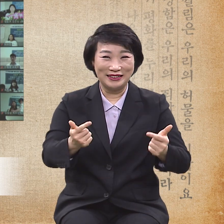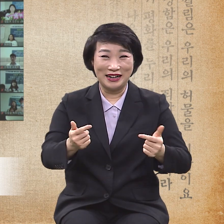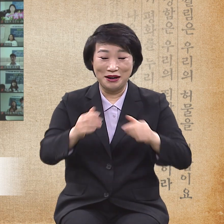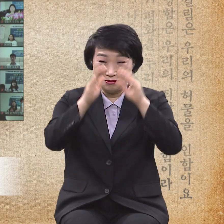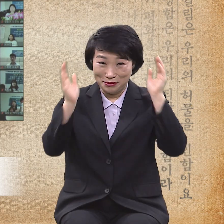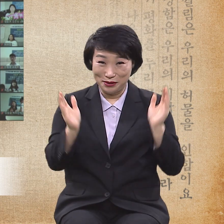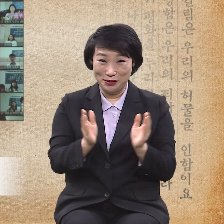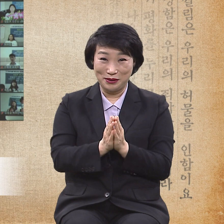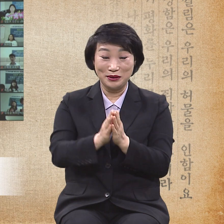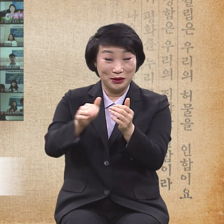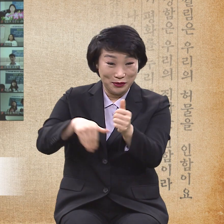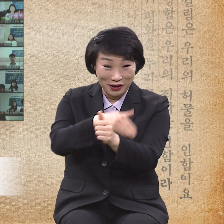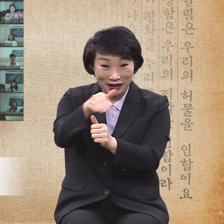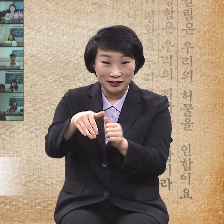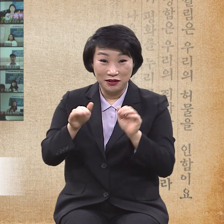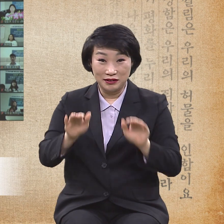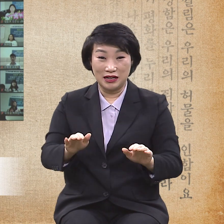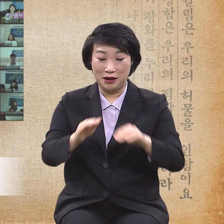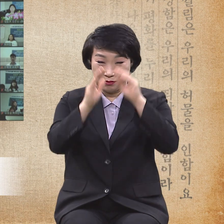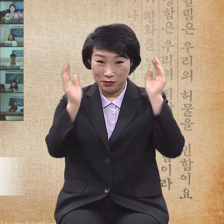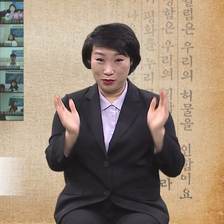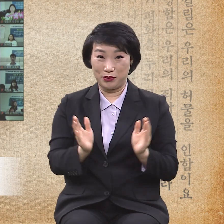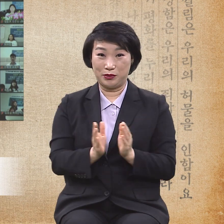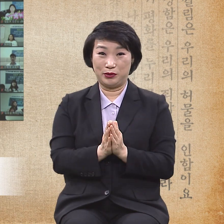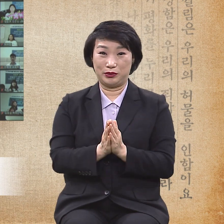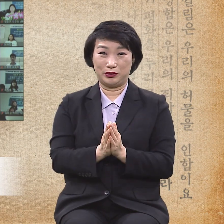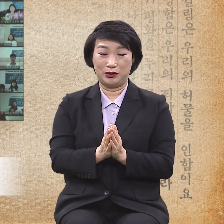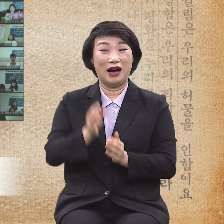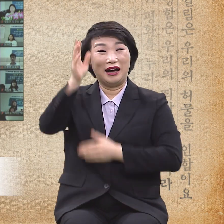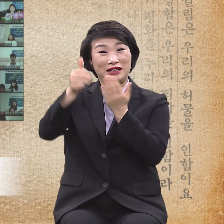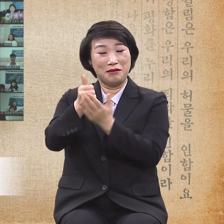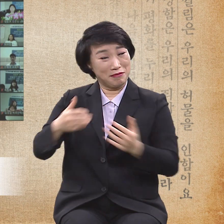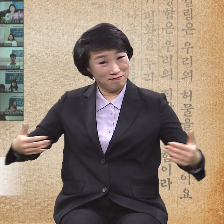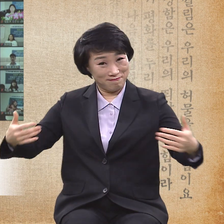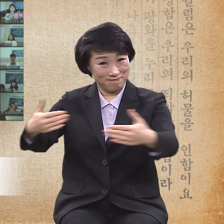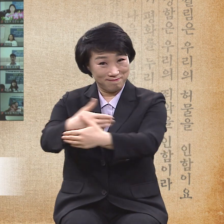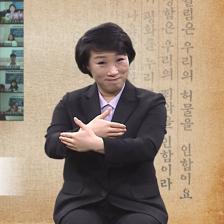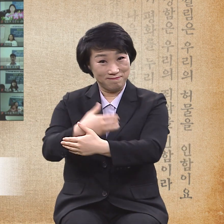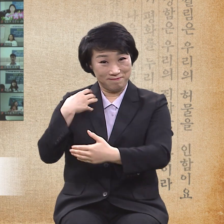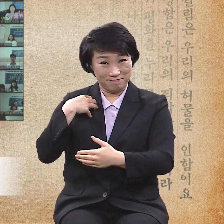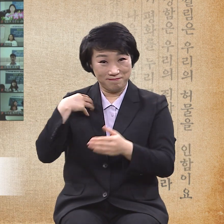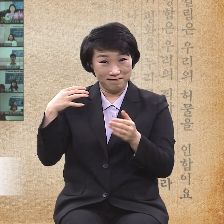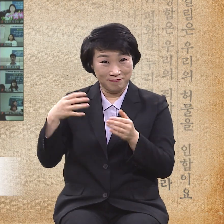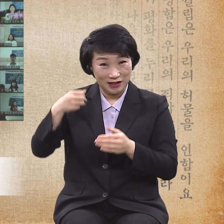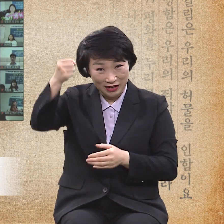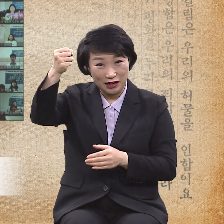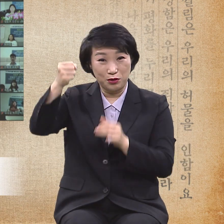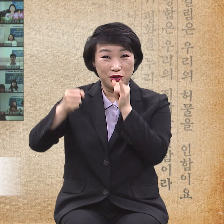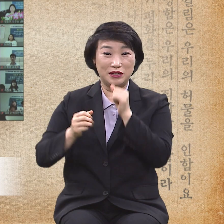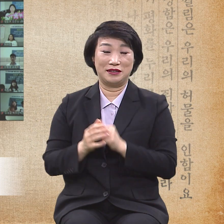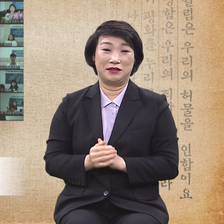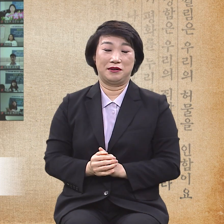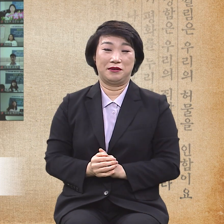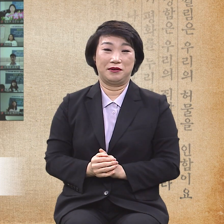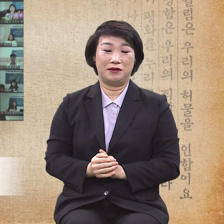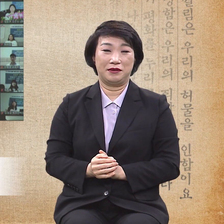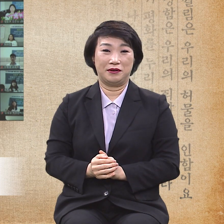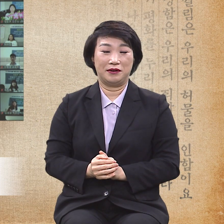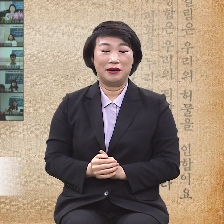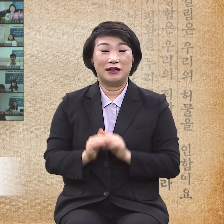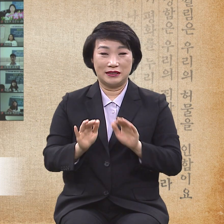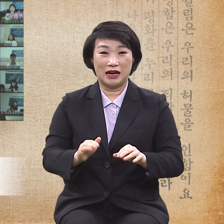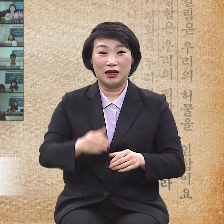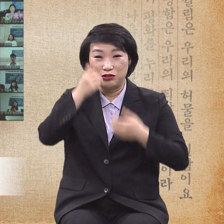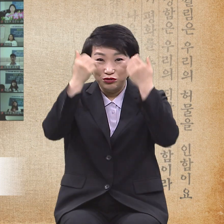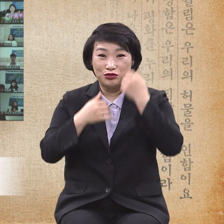모든 조건을 다 끌어안으시고 책임을 지시고